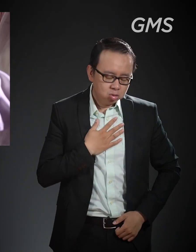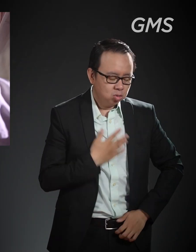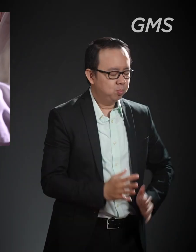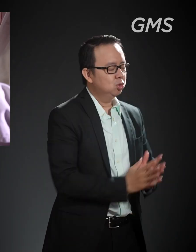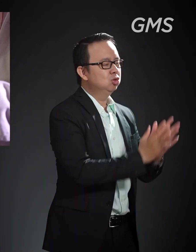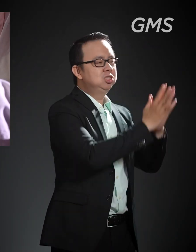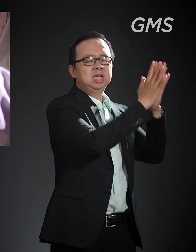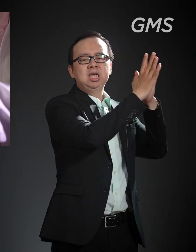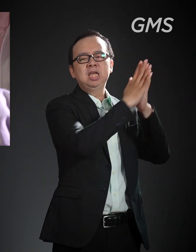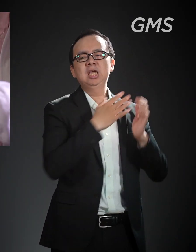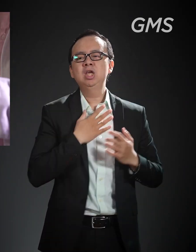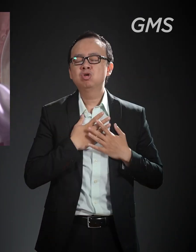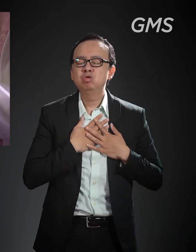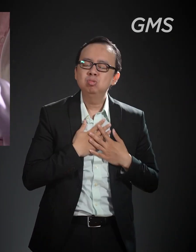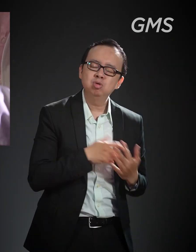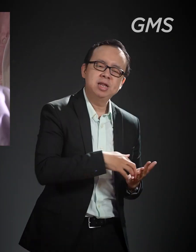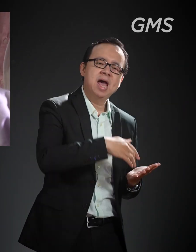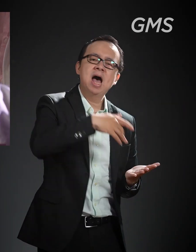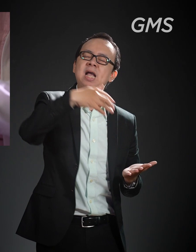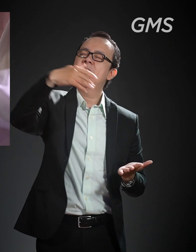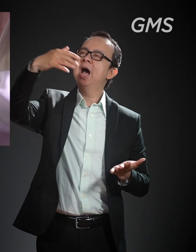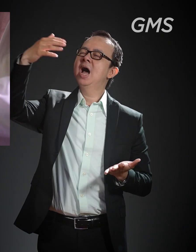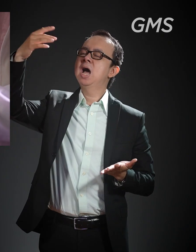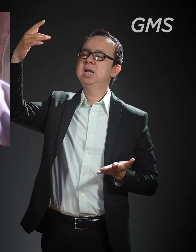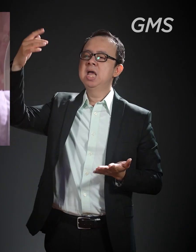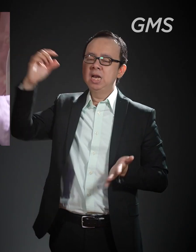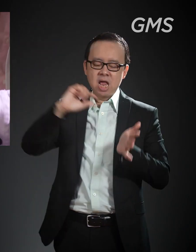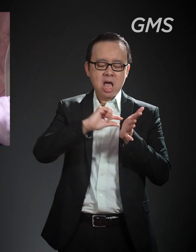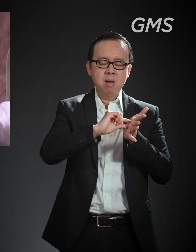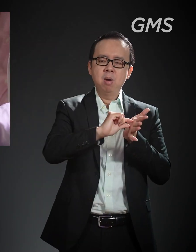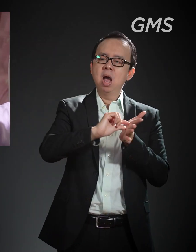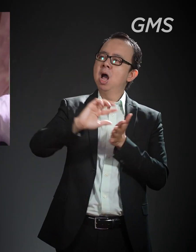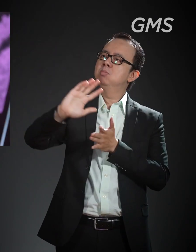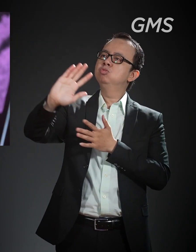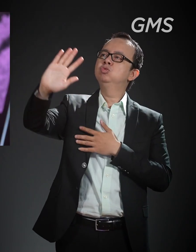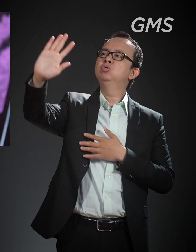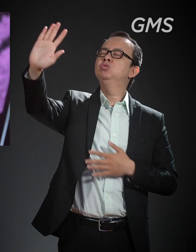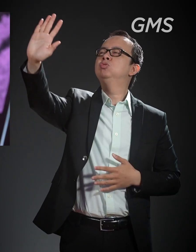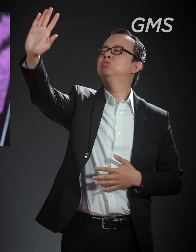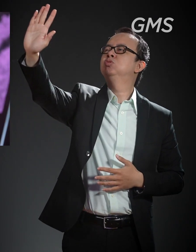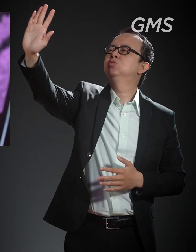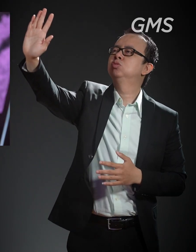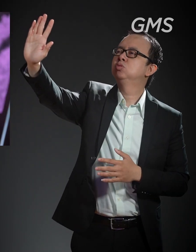Ku puji, ku muliakan nama-Mu.